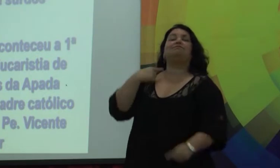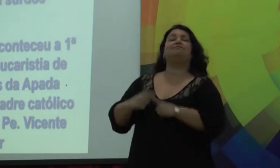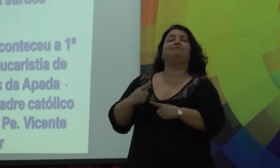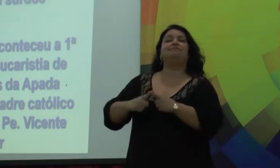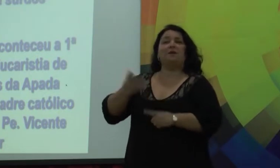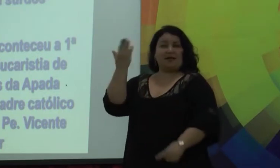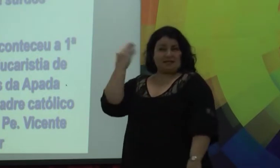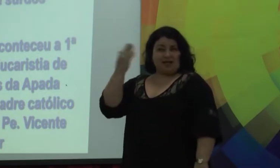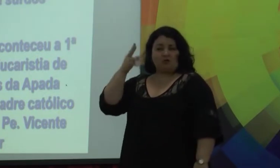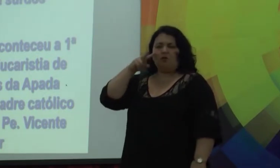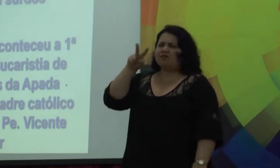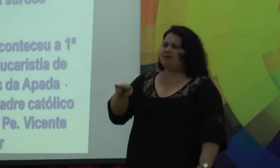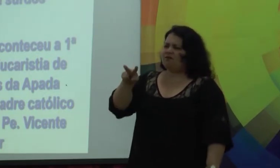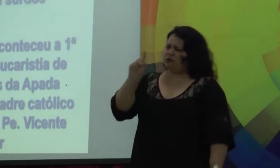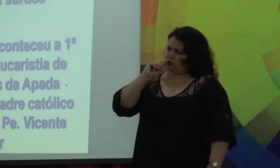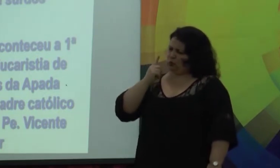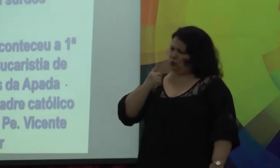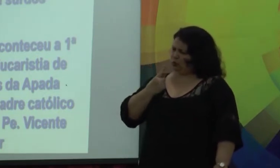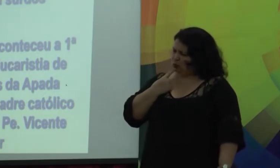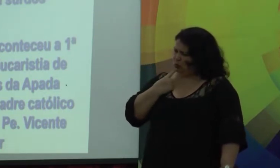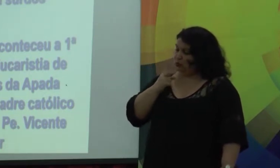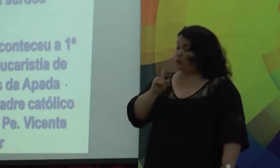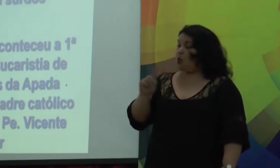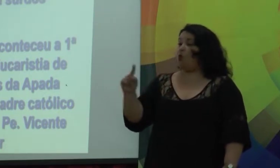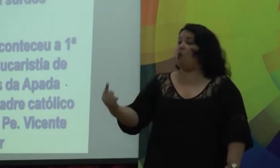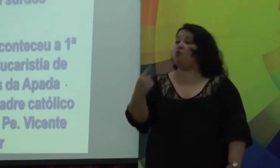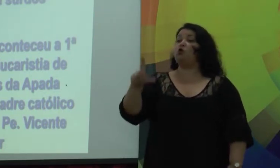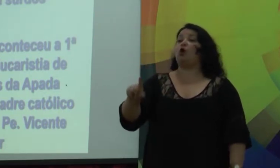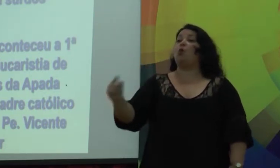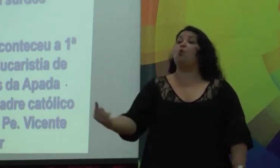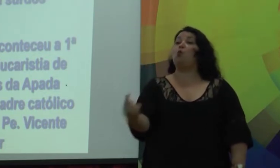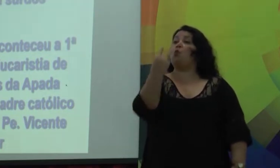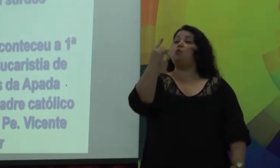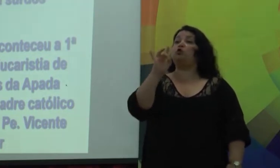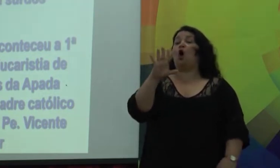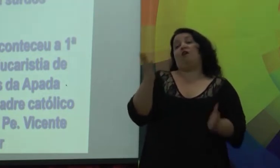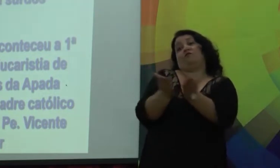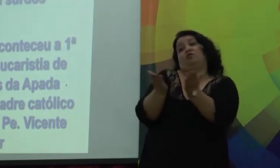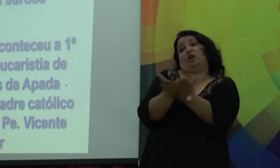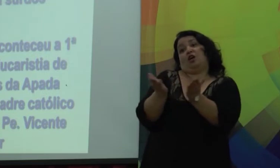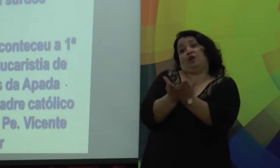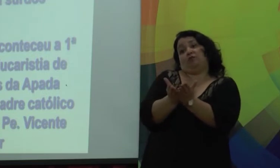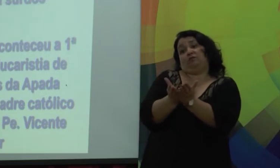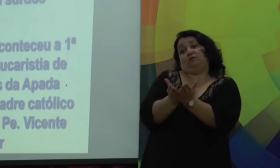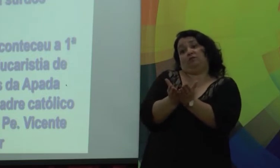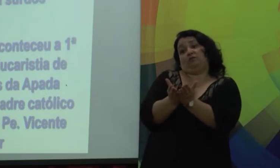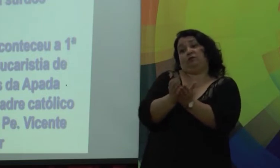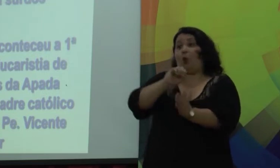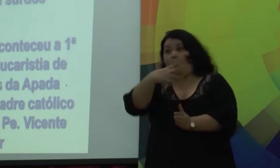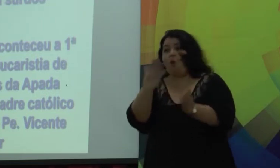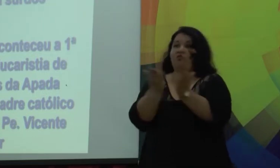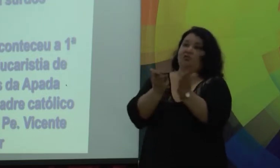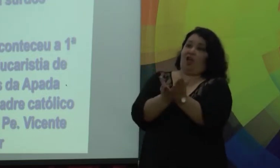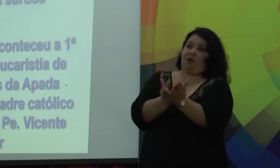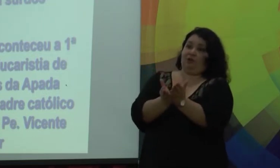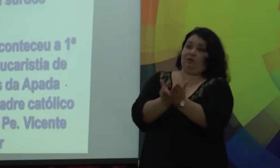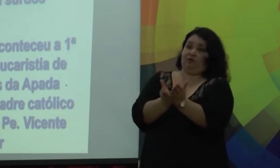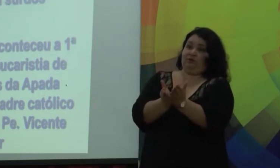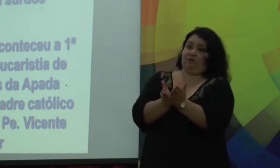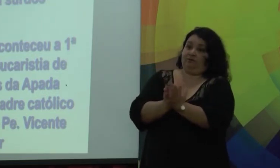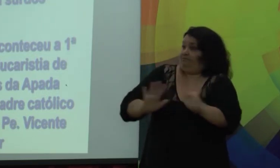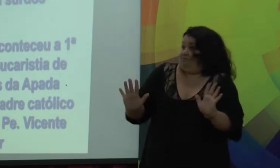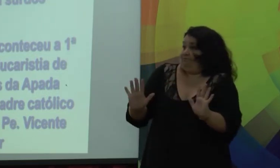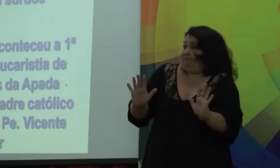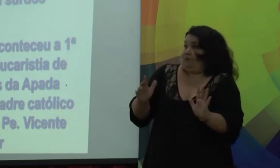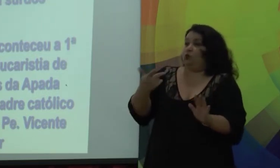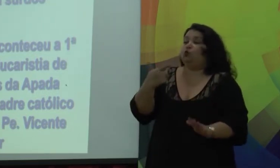o surdo, ele só tinha uma opção. Ou ele era evangélico, ou ele era evangélico. Não